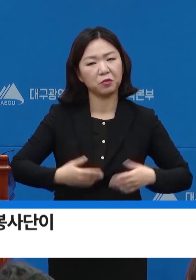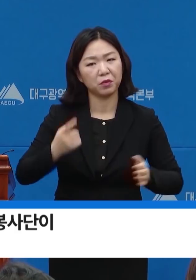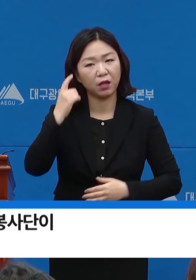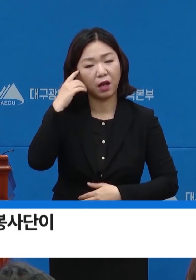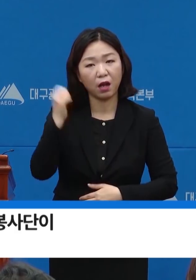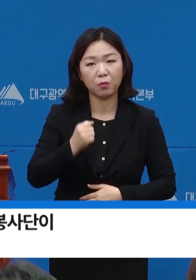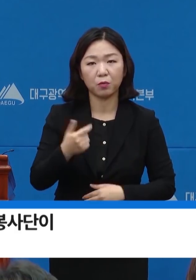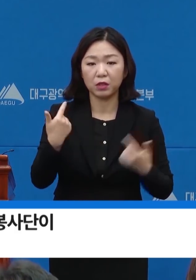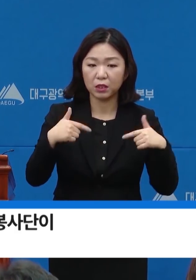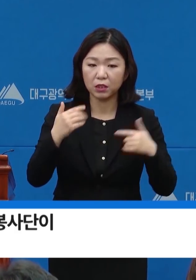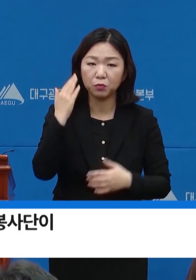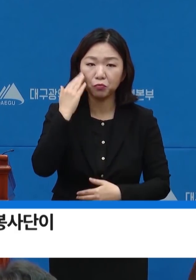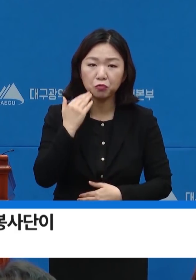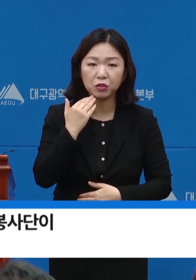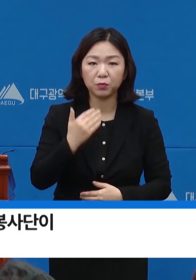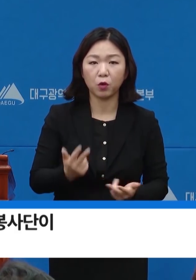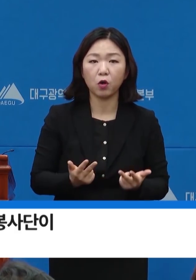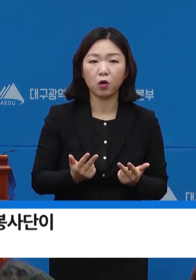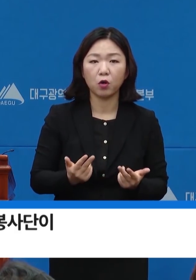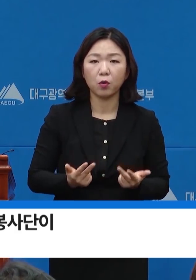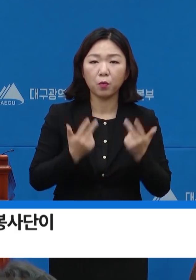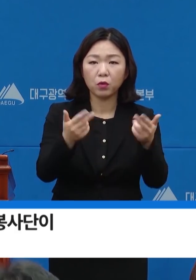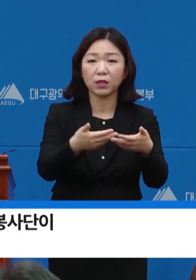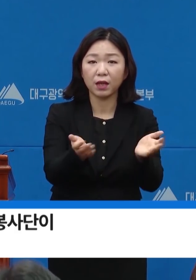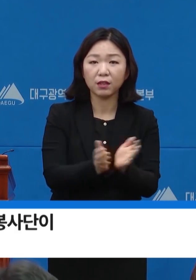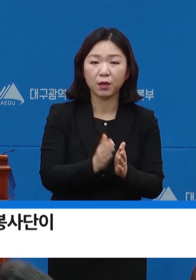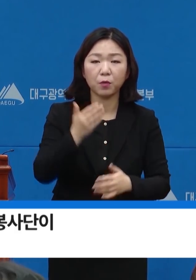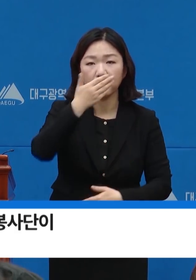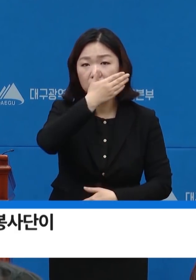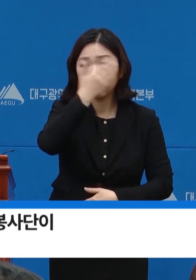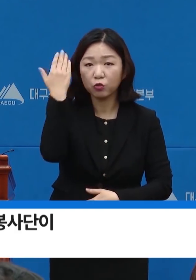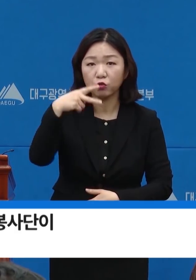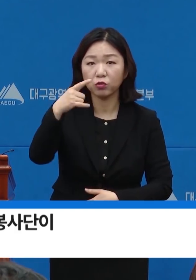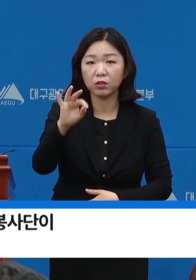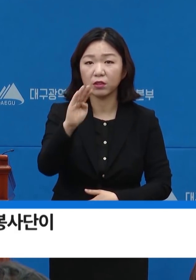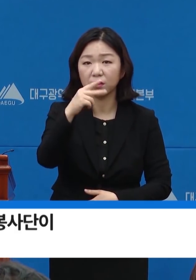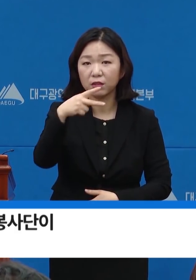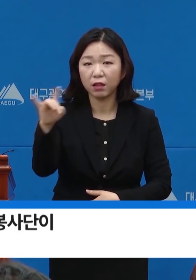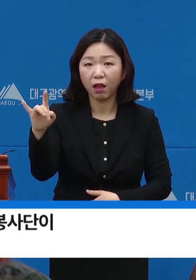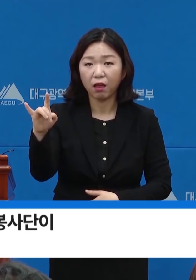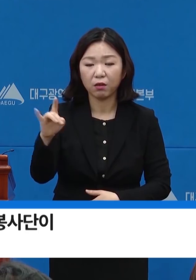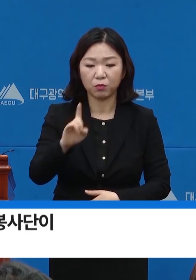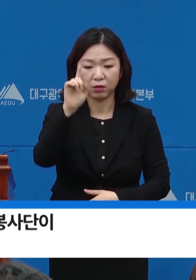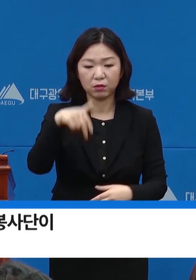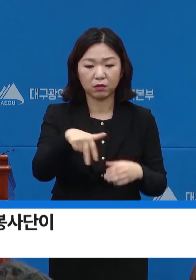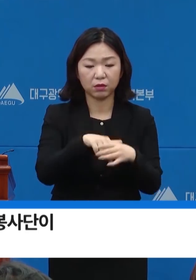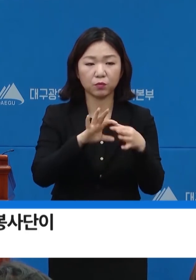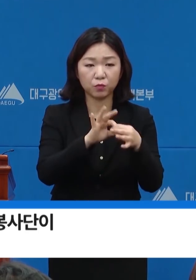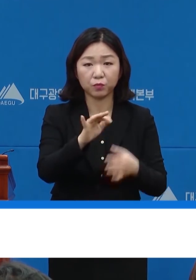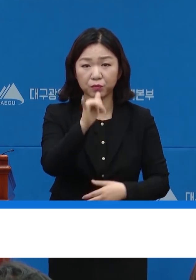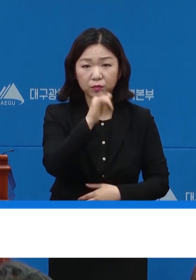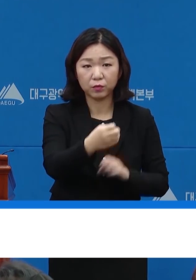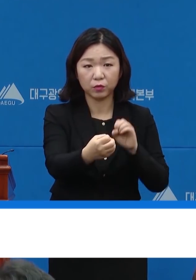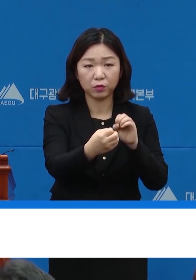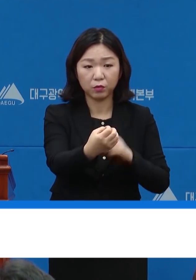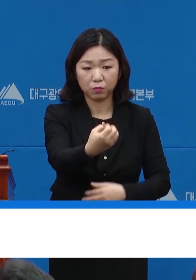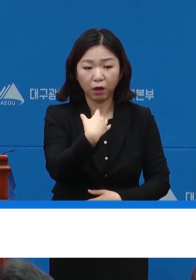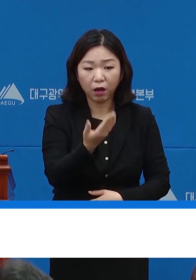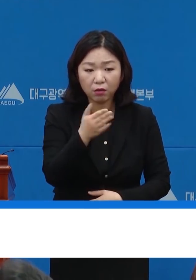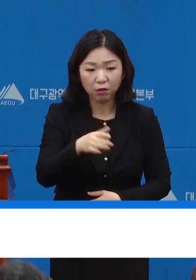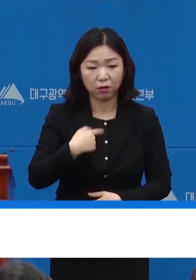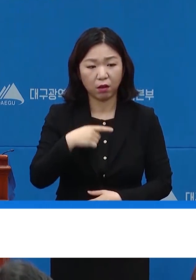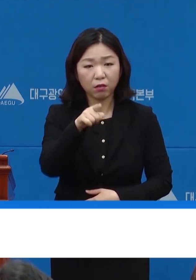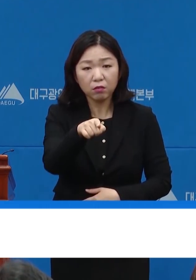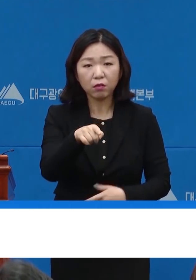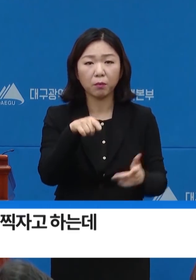푸른 봉사단 청춘등대라고 하는 그 봉사단의 신천지와 관련이 있다고 하는데 제가 그걸 어떻게 알